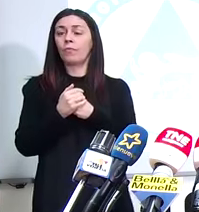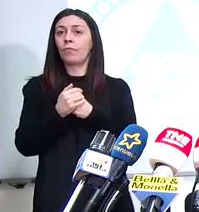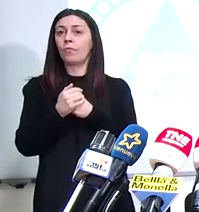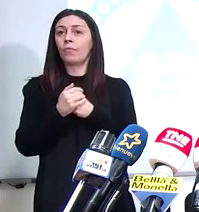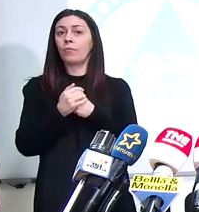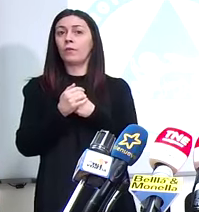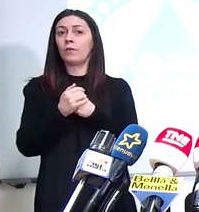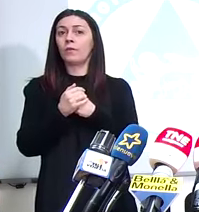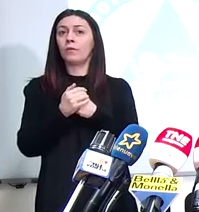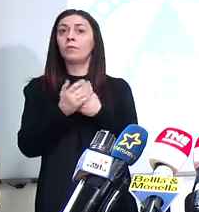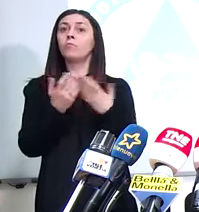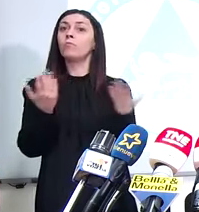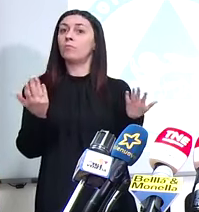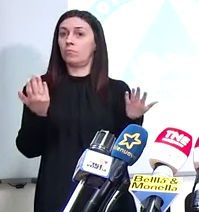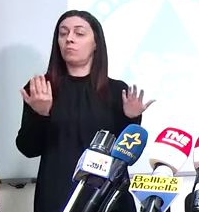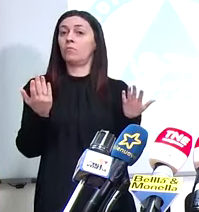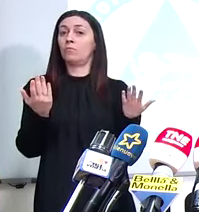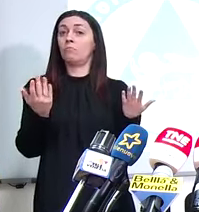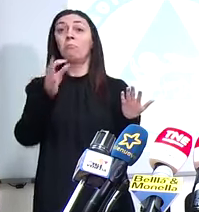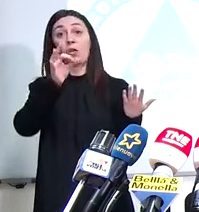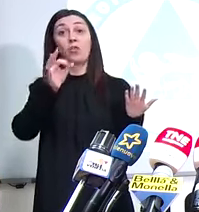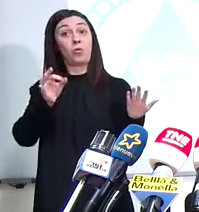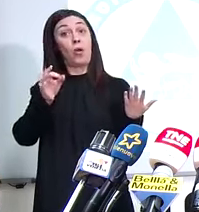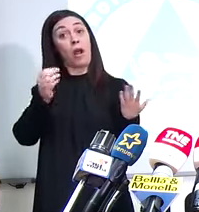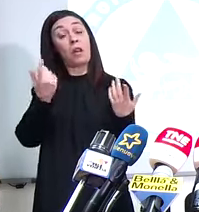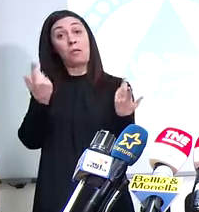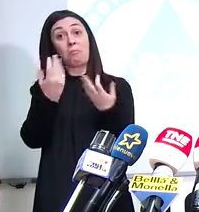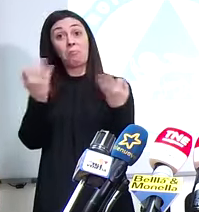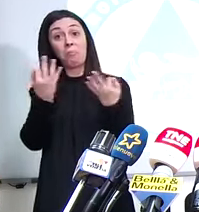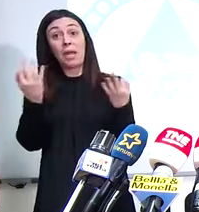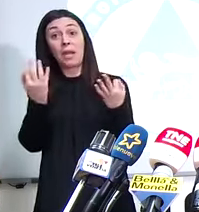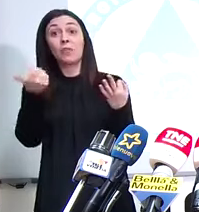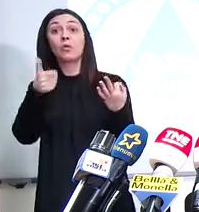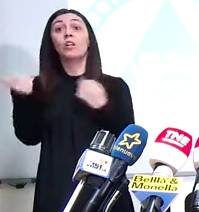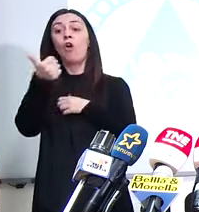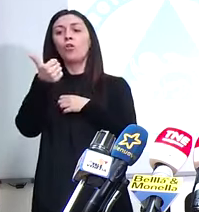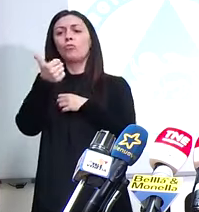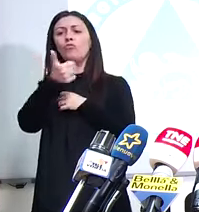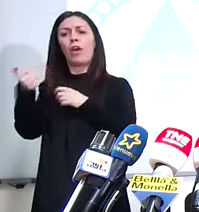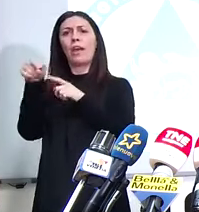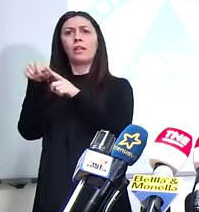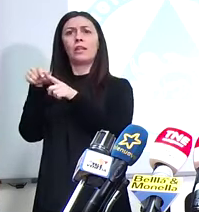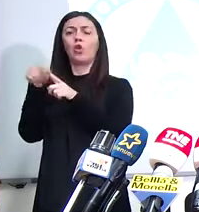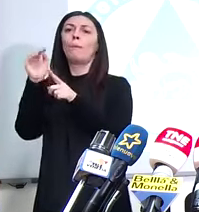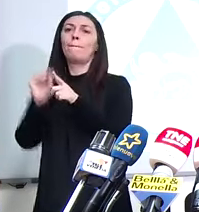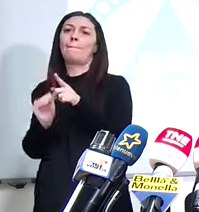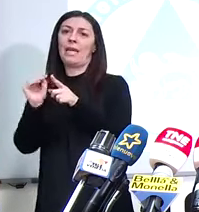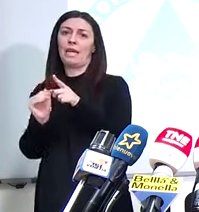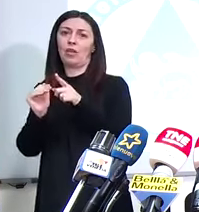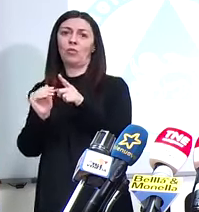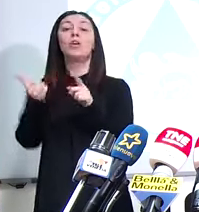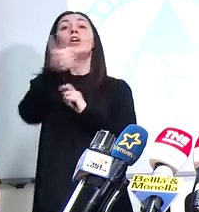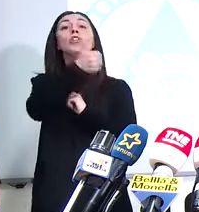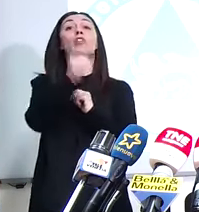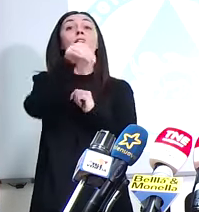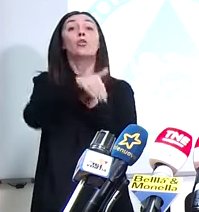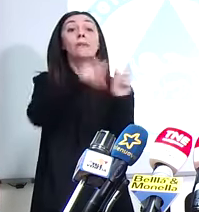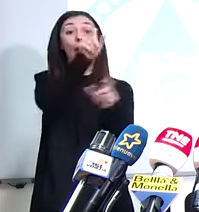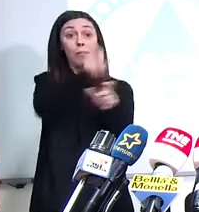abbiamo una buona incidenza aveva incidenza siamo sotto cento addirittura cioè i famosi positivi su 100.000 abitanti